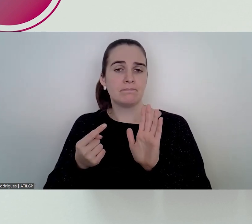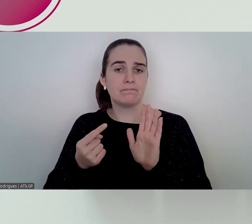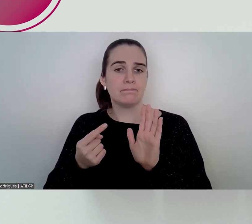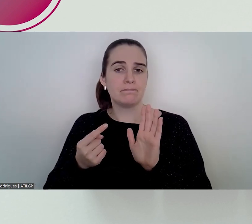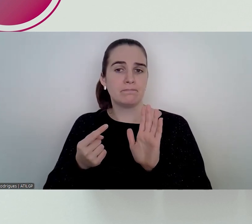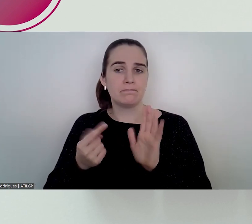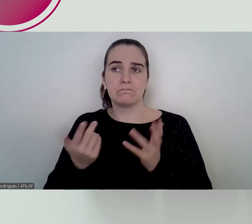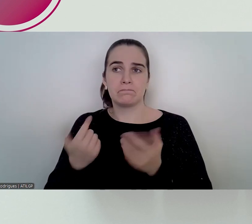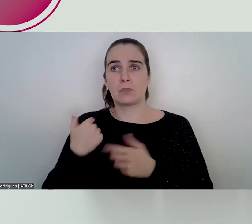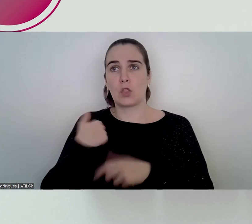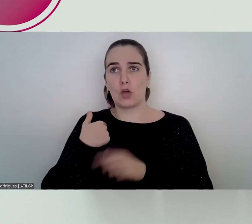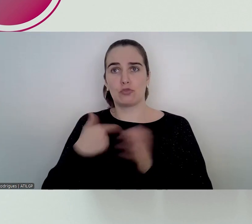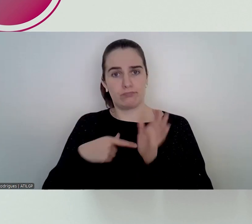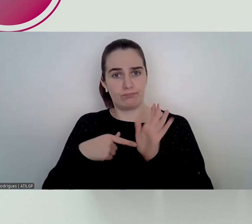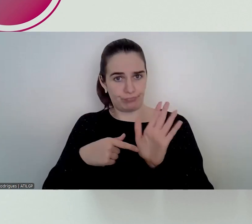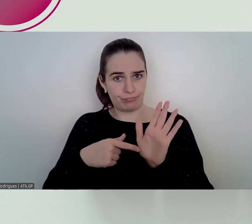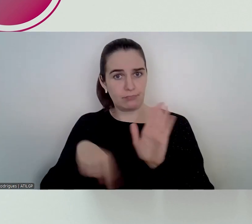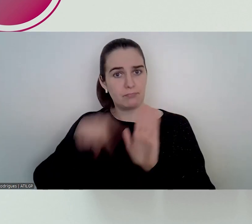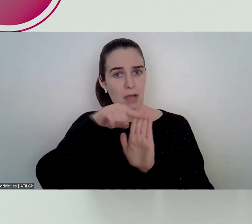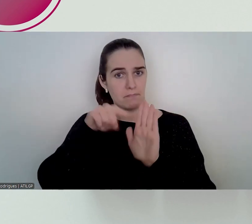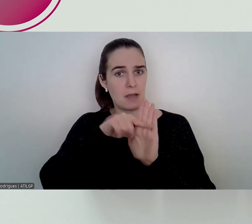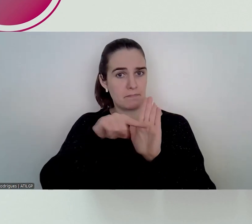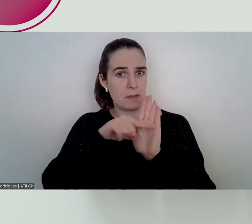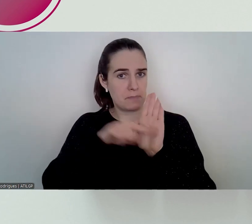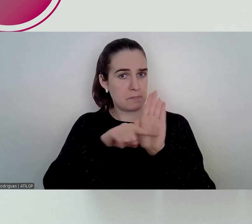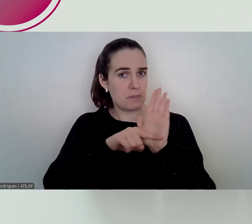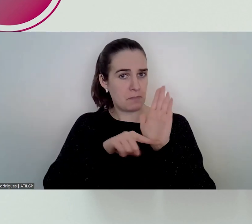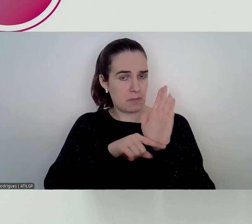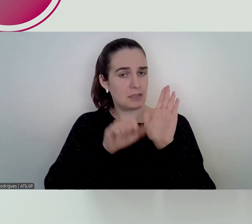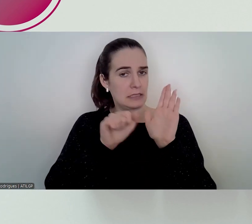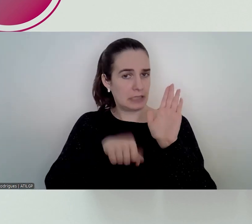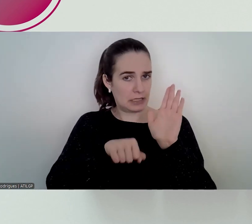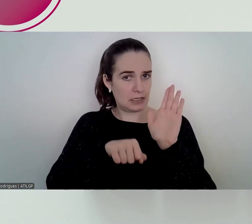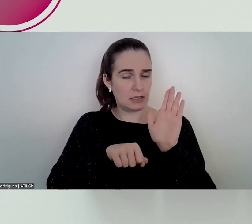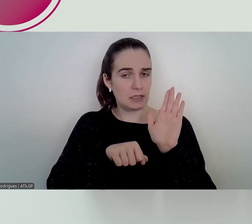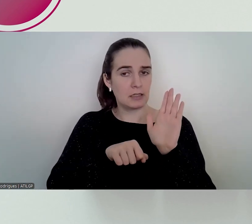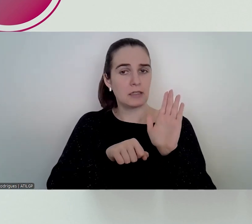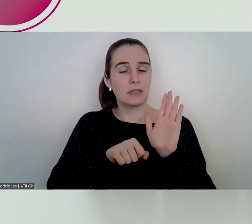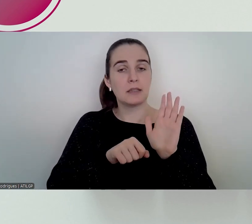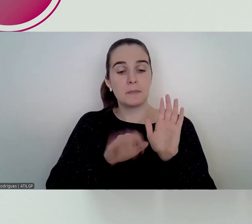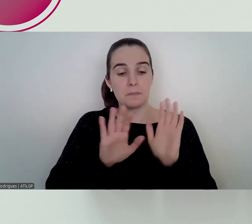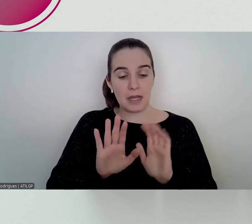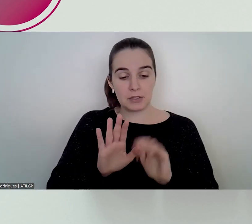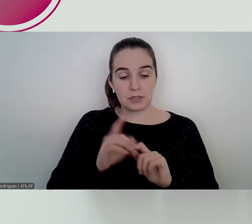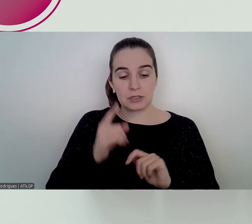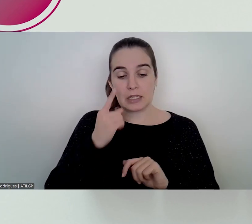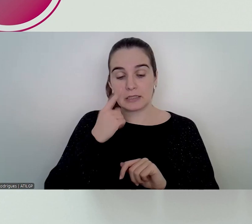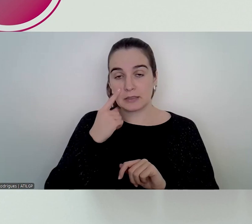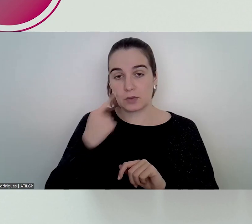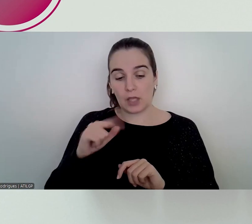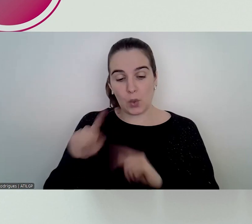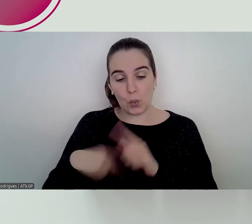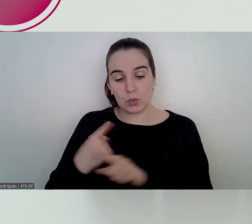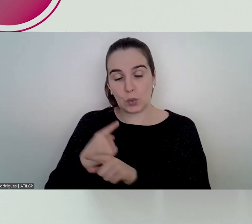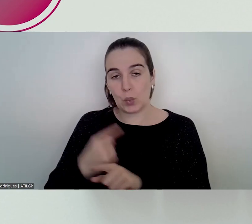não temos que prestar contas em relação a uma série de matérias e indicadores, até porque existe uma questão de sigilo que